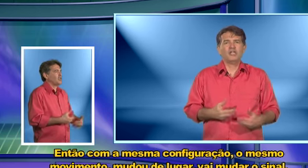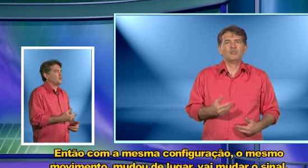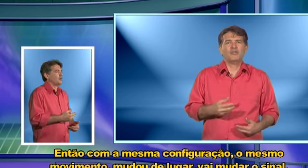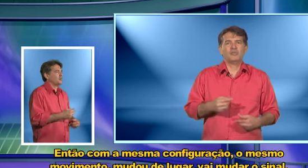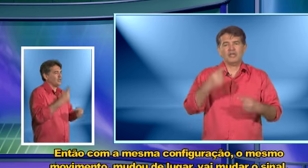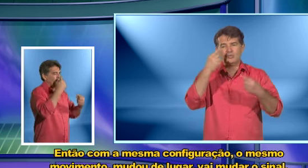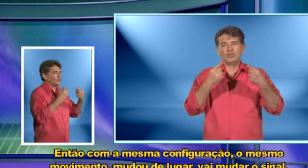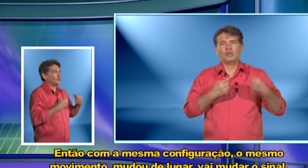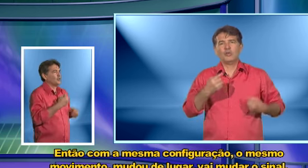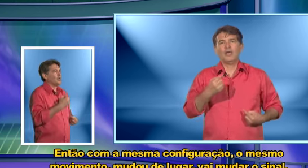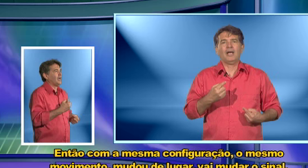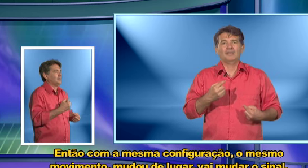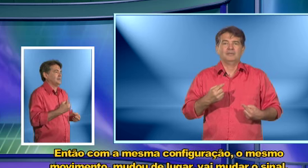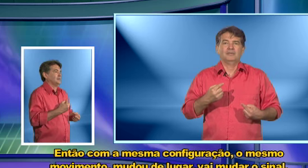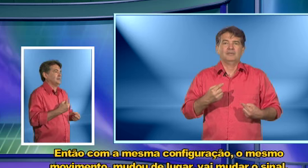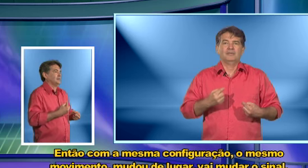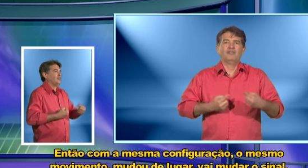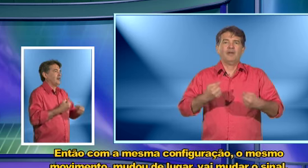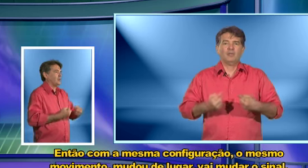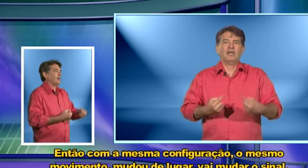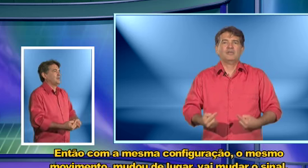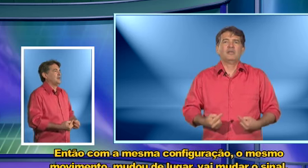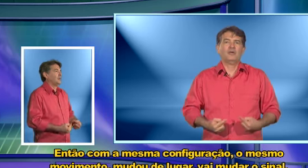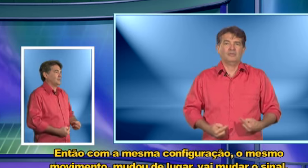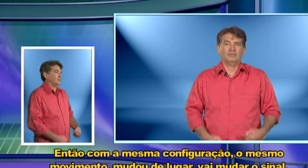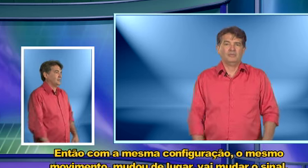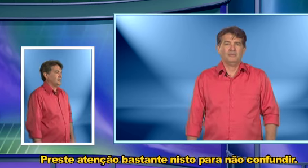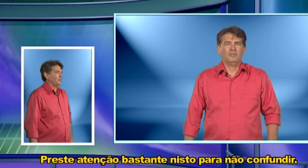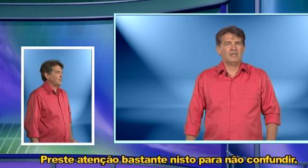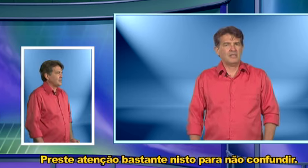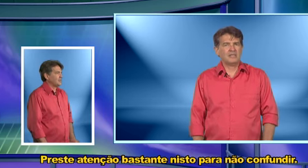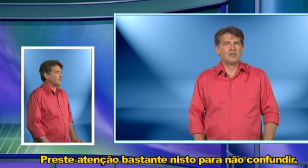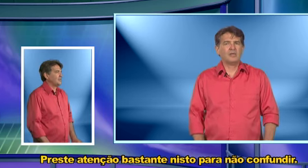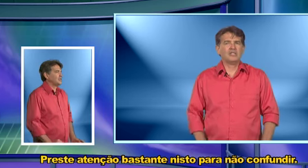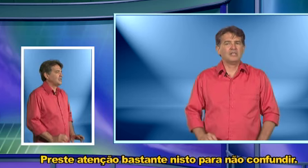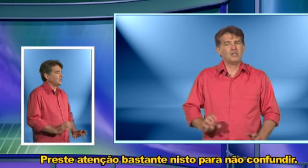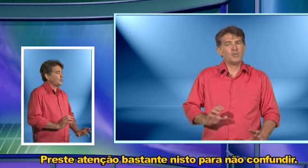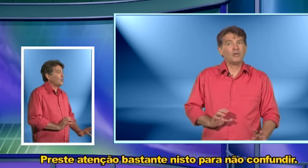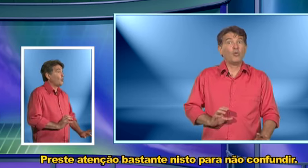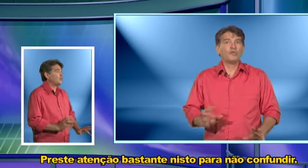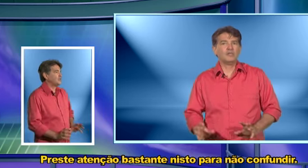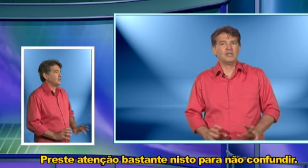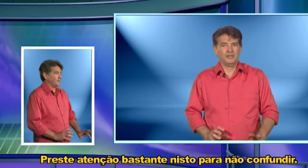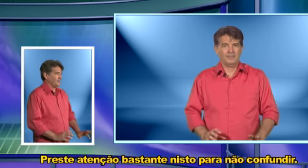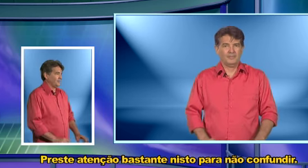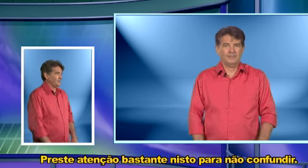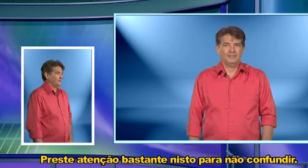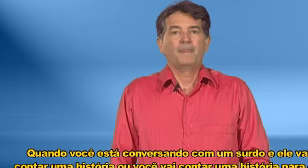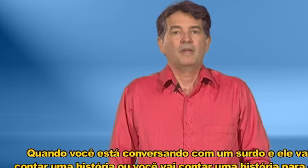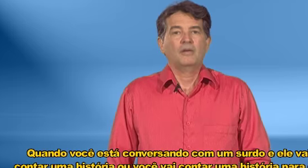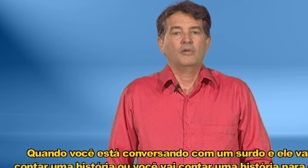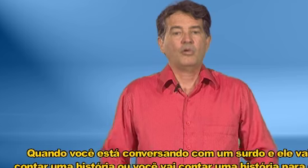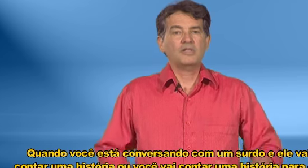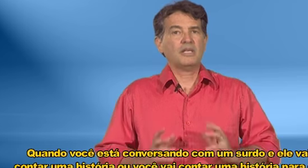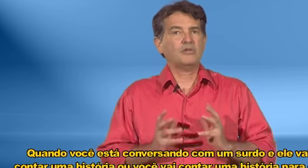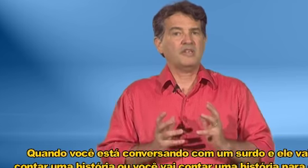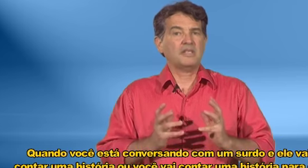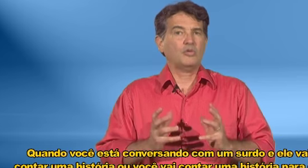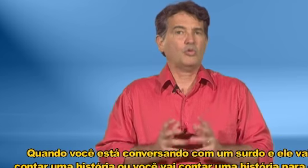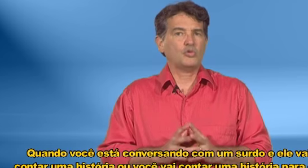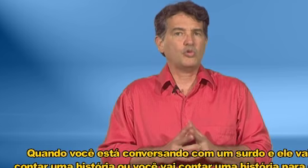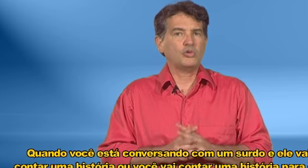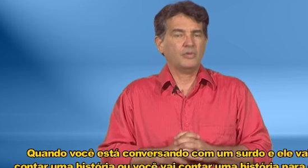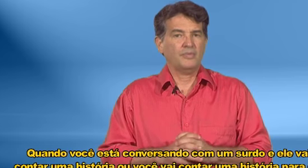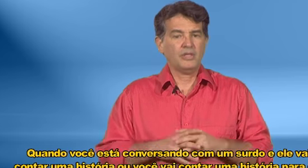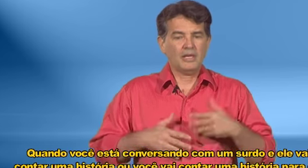configuração, mesmo movimento, mudou de lugar, vai mudar o sinal. Preste atenção bastante nisso para não confundir. Quando você está